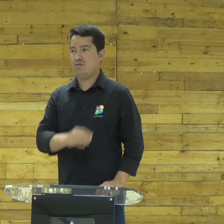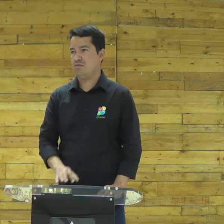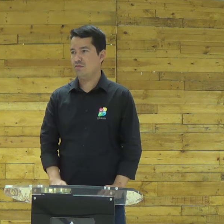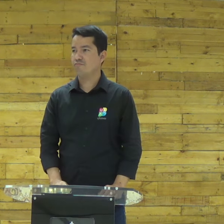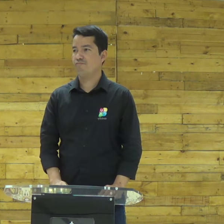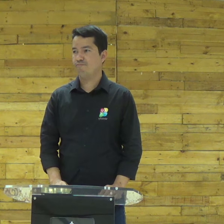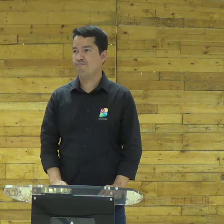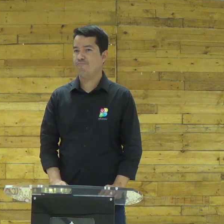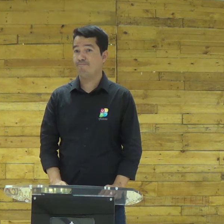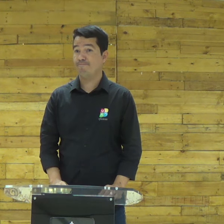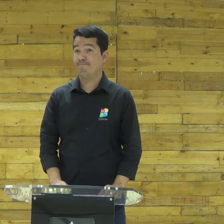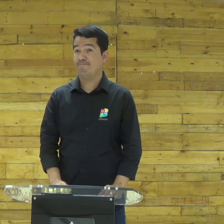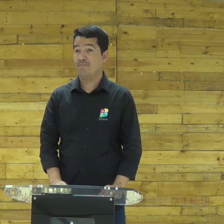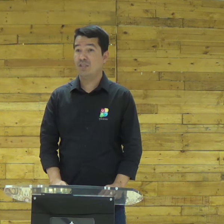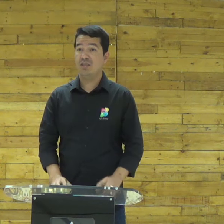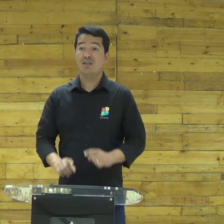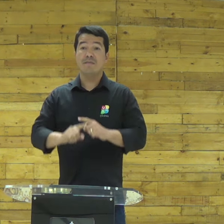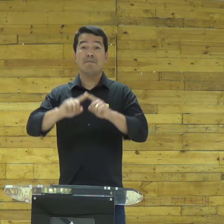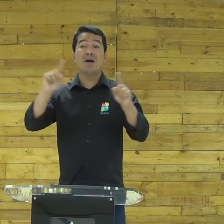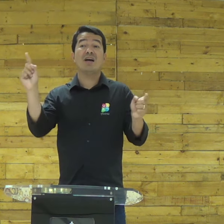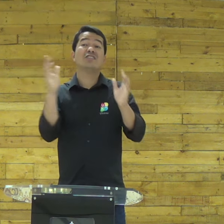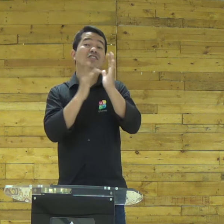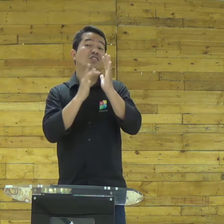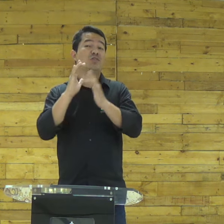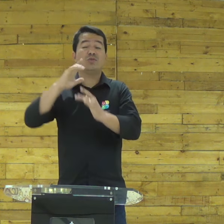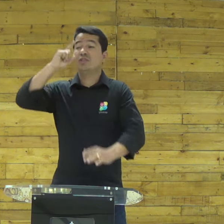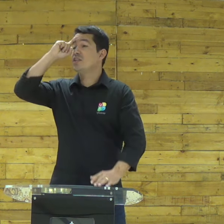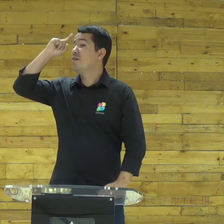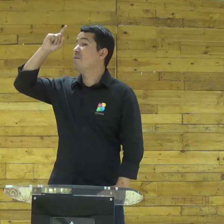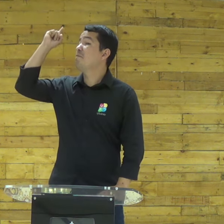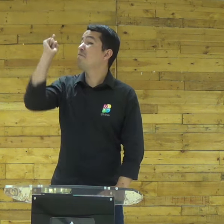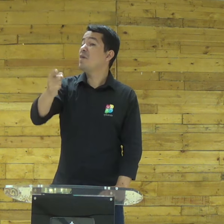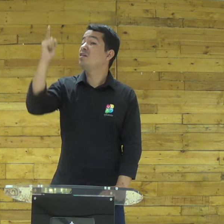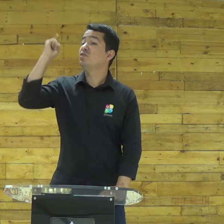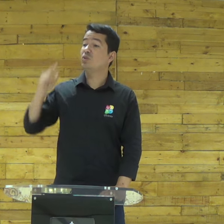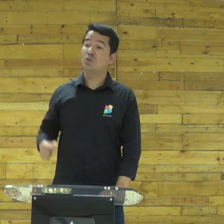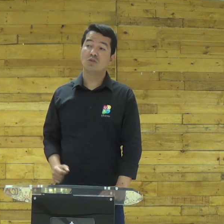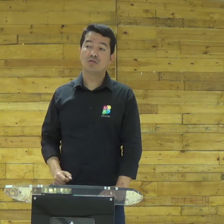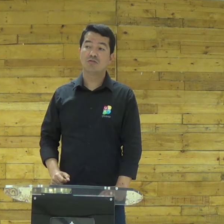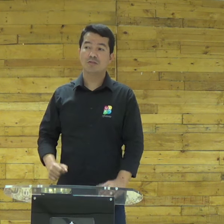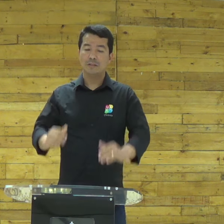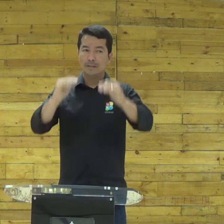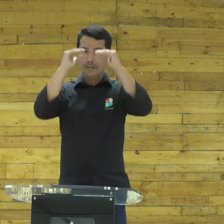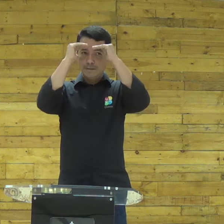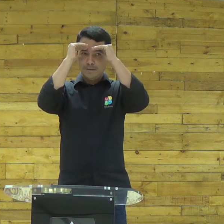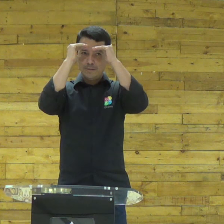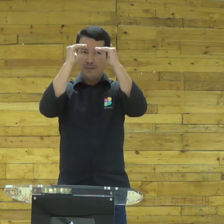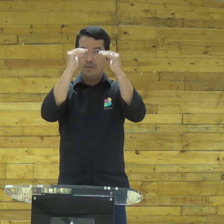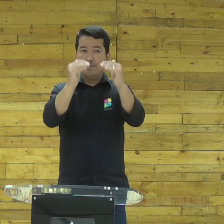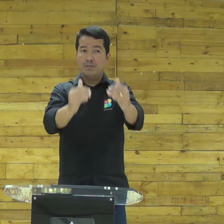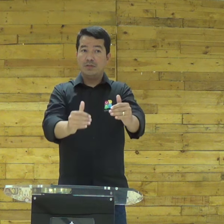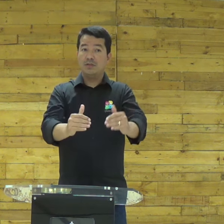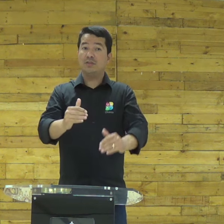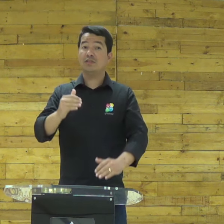pessoas adoram o pecado mas Jesus mandou e nós